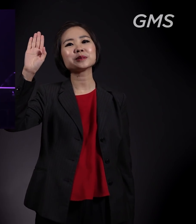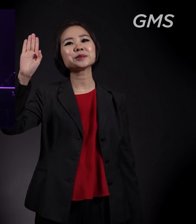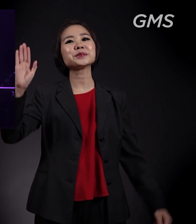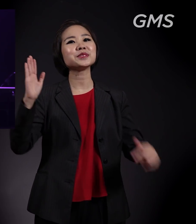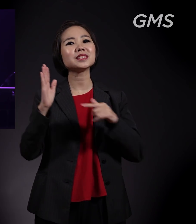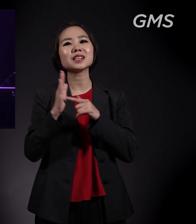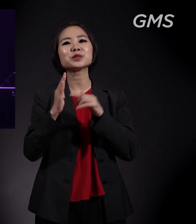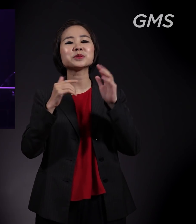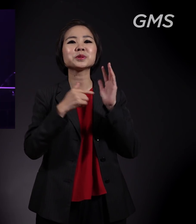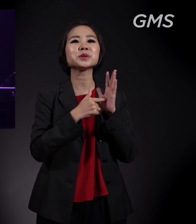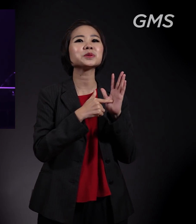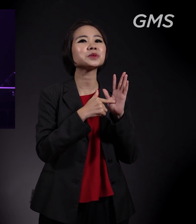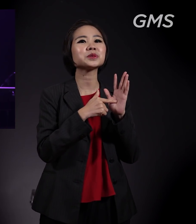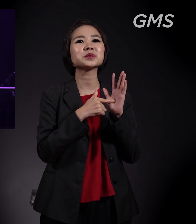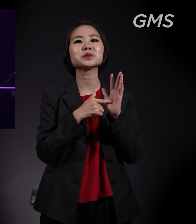Engkau